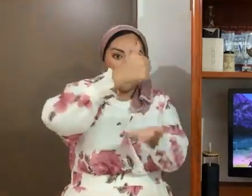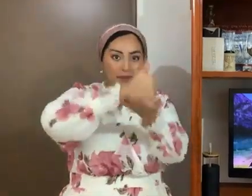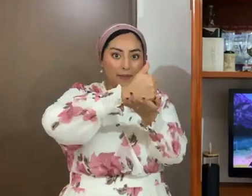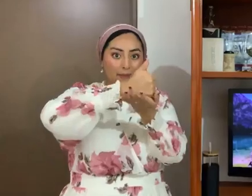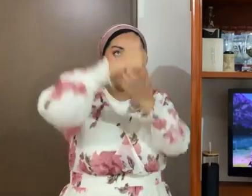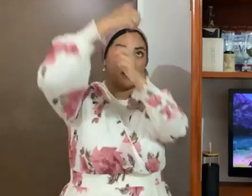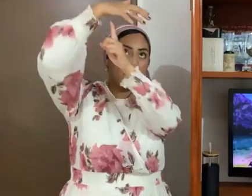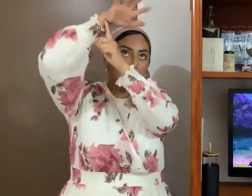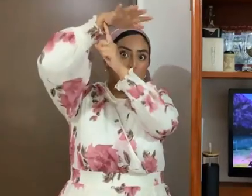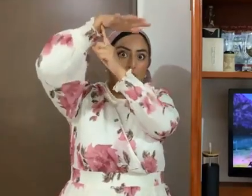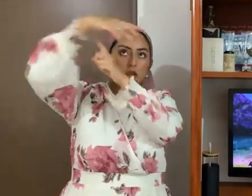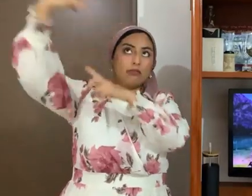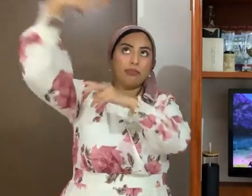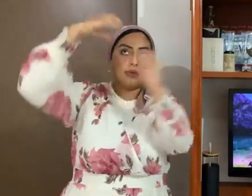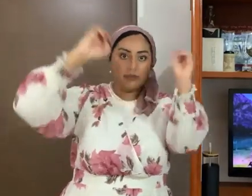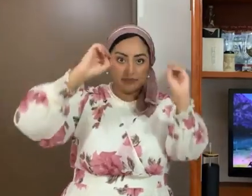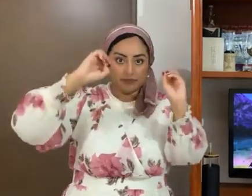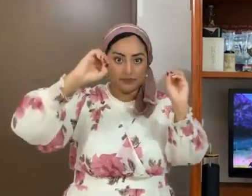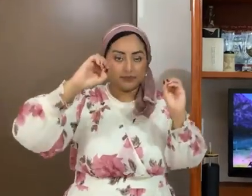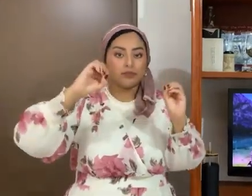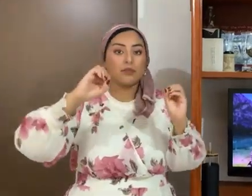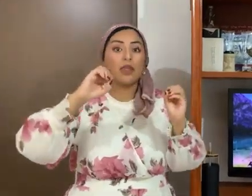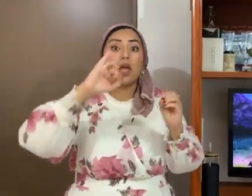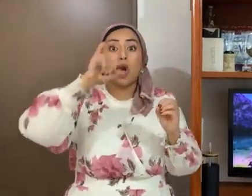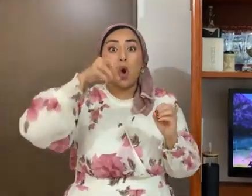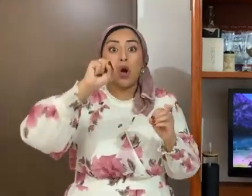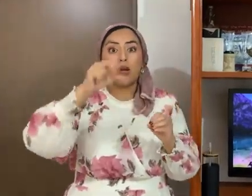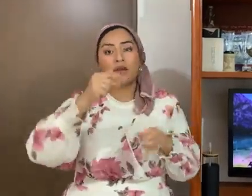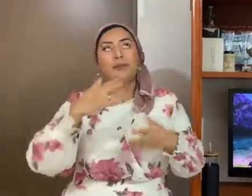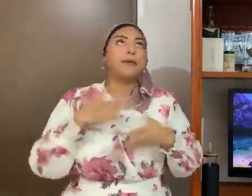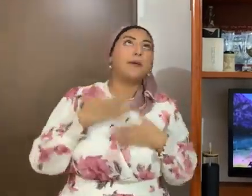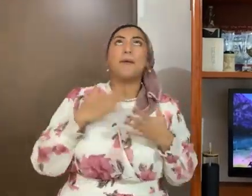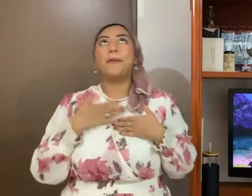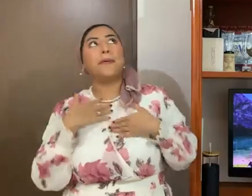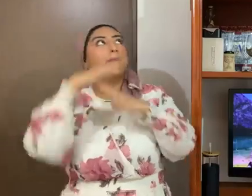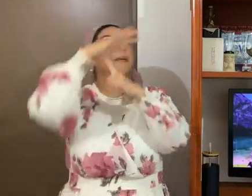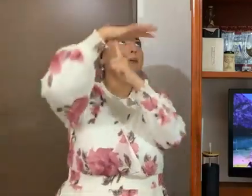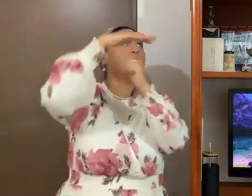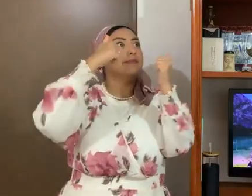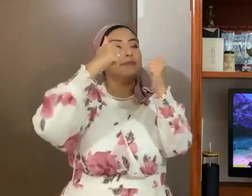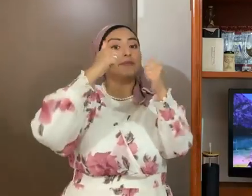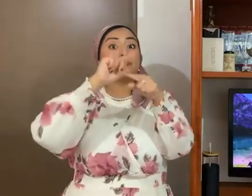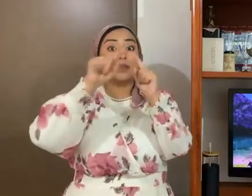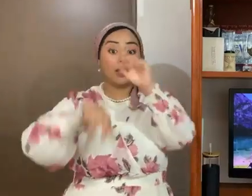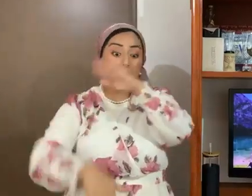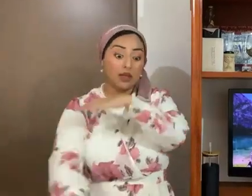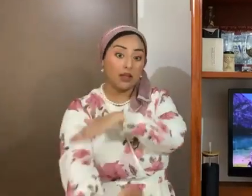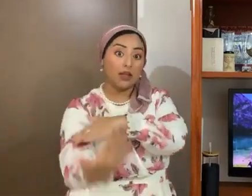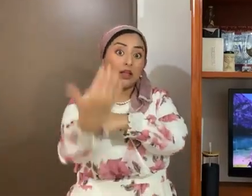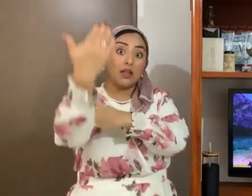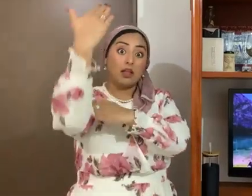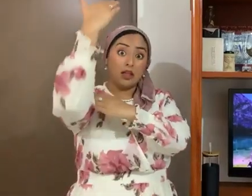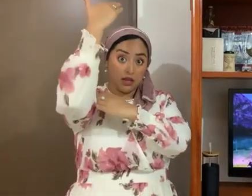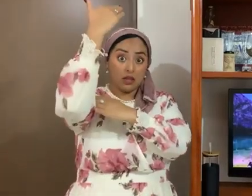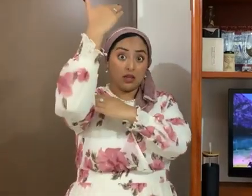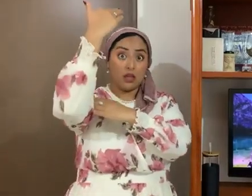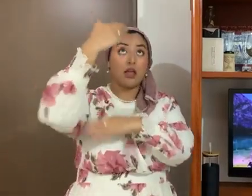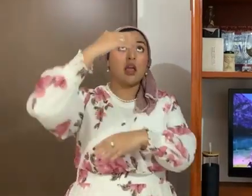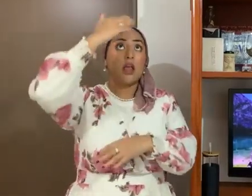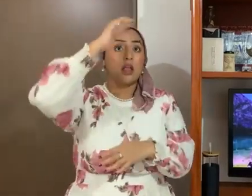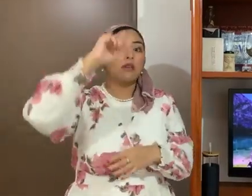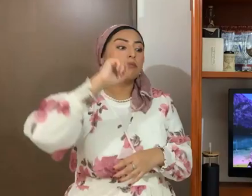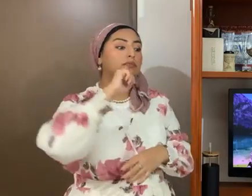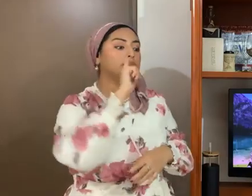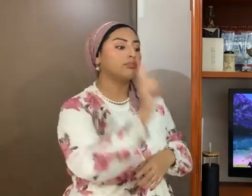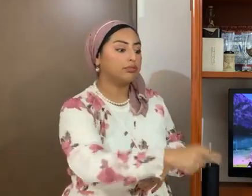su cabeza y le librase de su malestar. Y Jonás se alegró grandemente por la calabacera. Pero al venir el alba del día siguiente, Elohim preparó